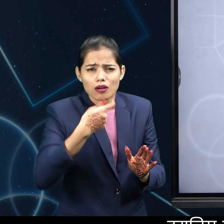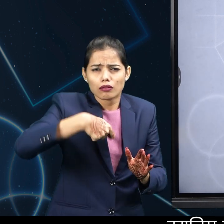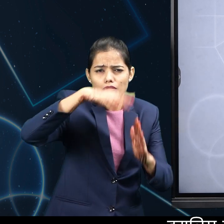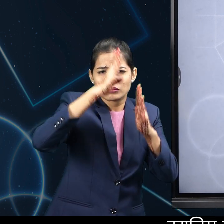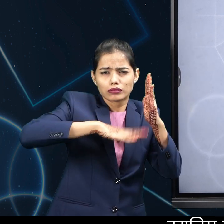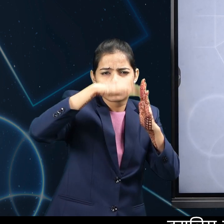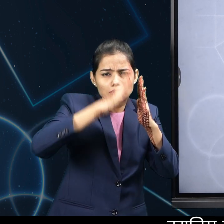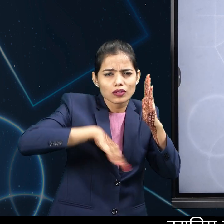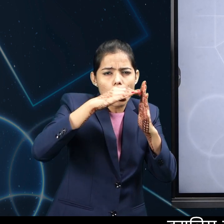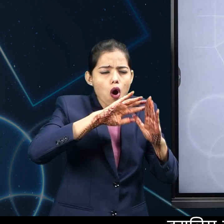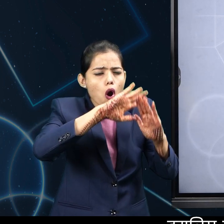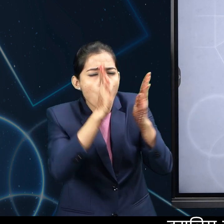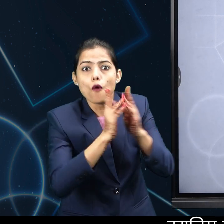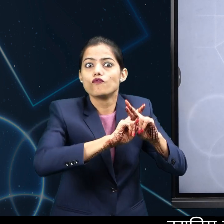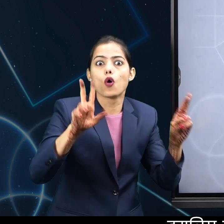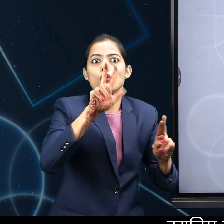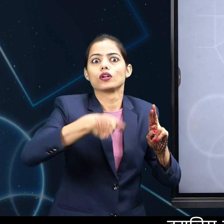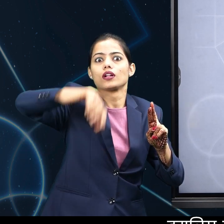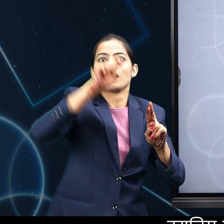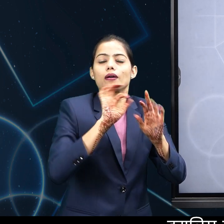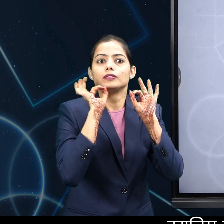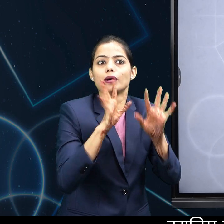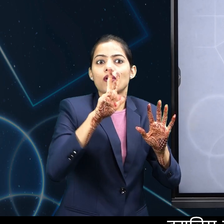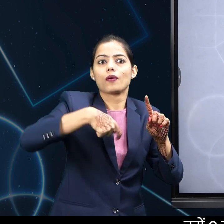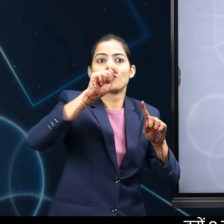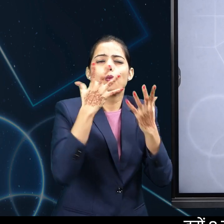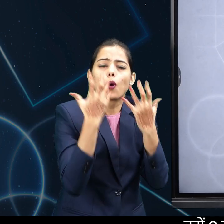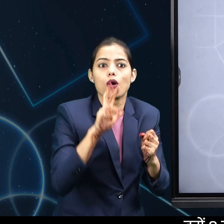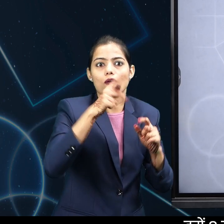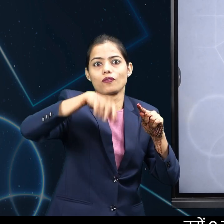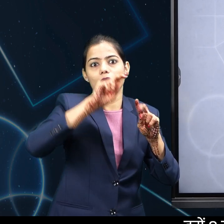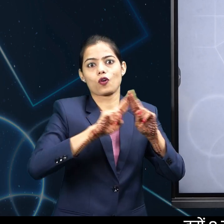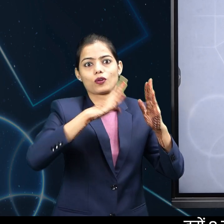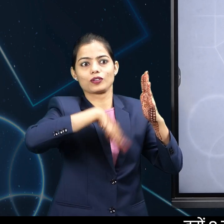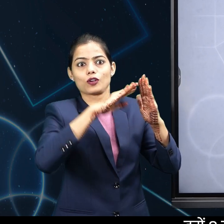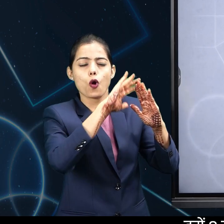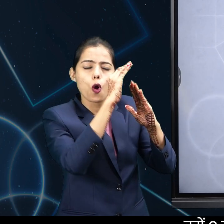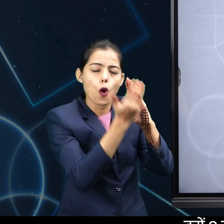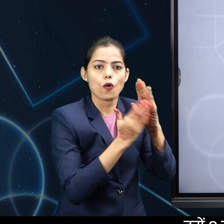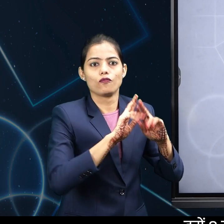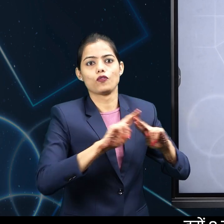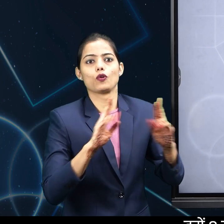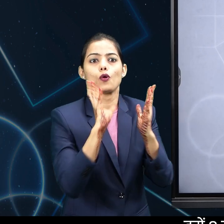इसलिए सभी 8 गोले को रंग करने के लिए हमें 8 लीटर रंग की आवश्यकता होती है।